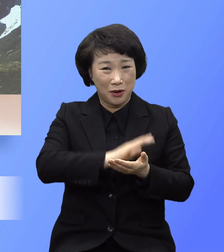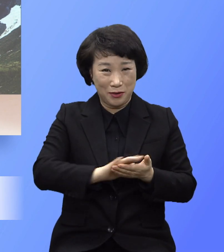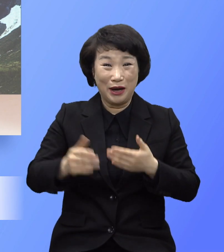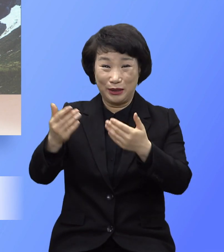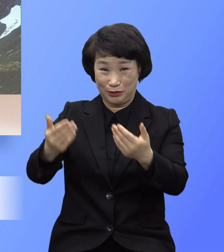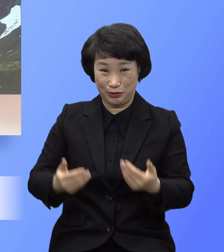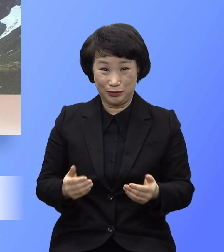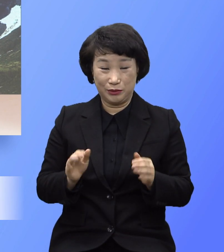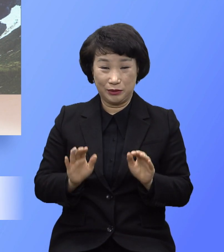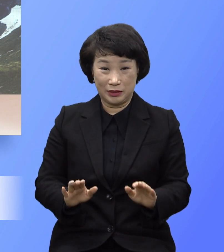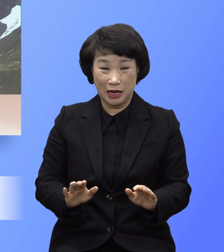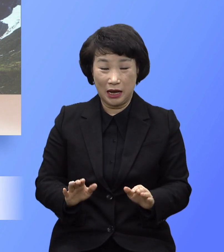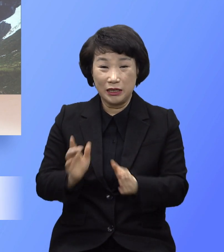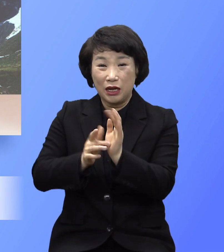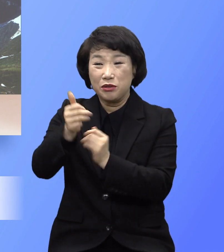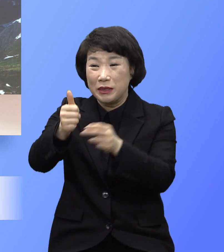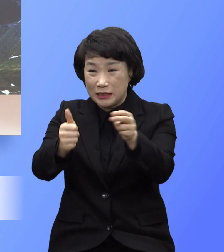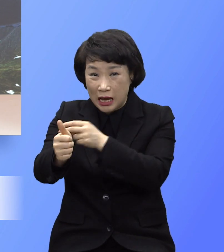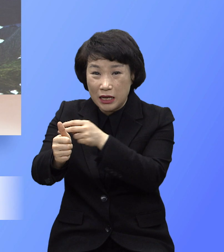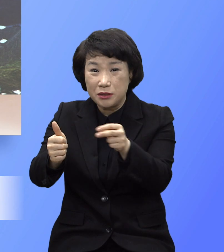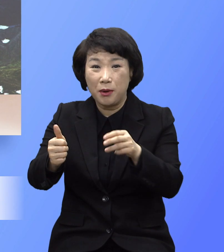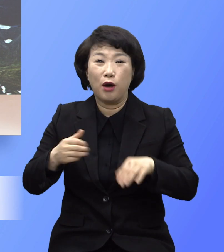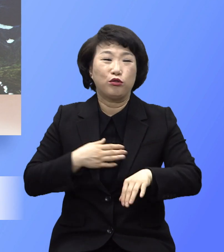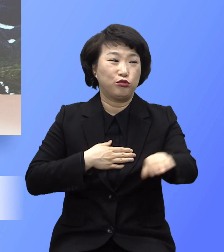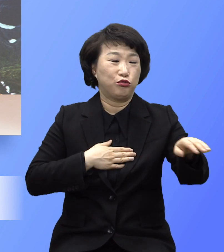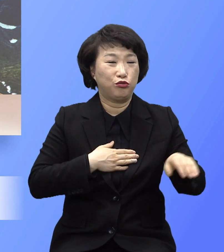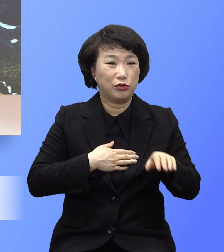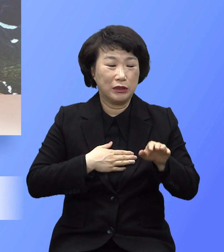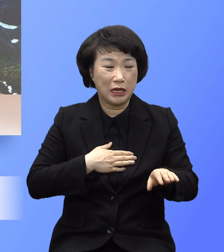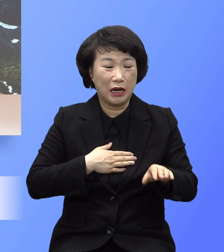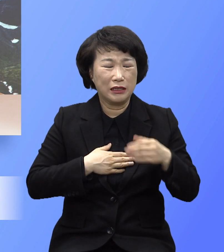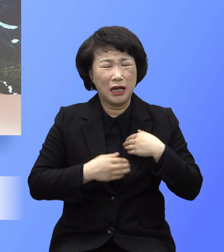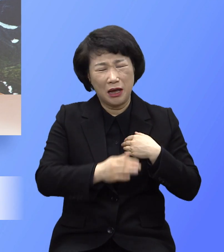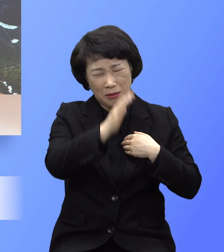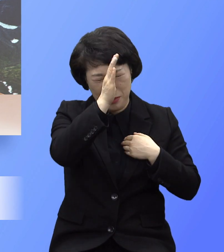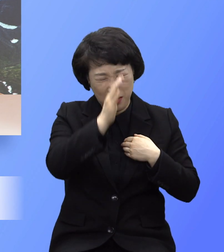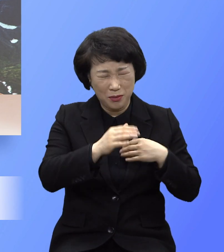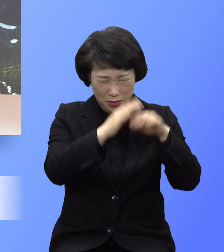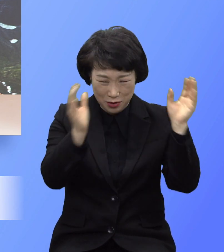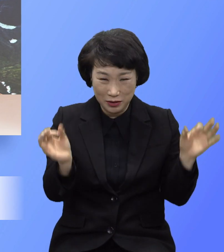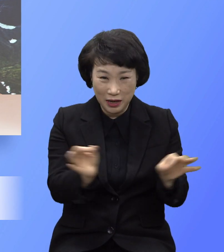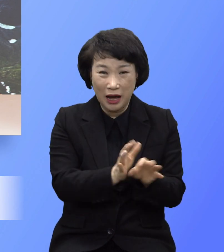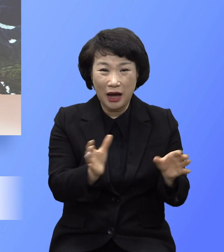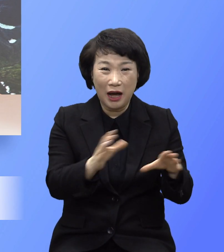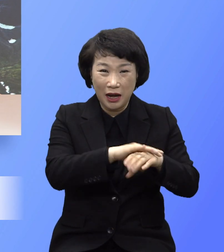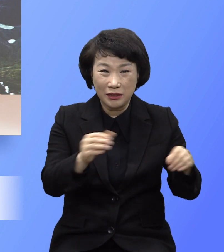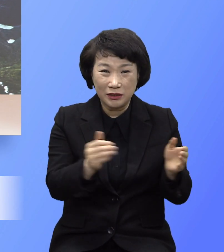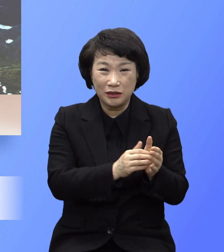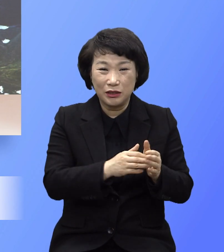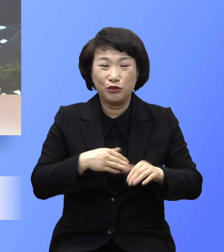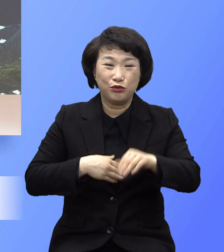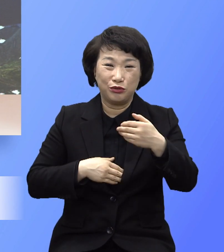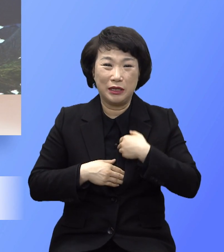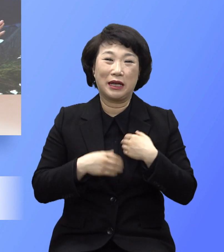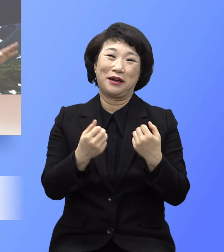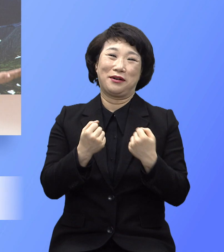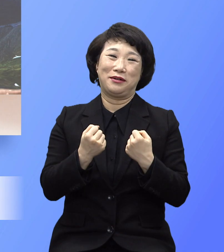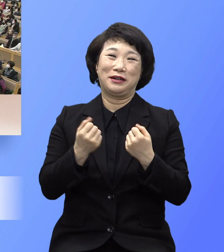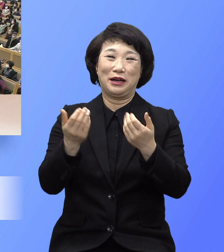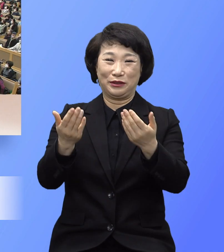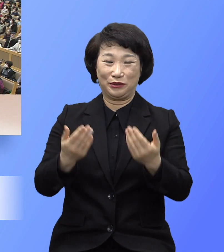허락하시고 그가 채찍에 맞음으로 내 질병을 도말하시고 우리에게